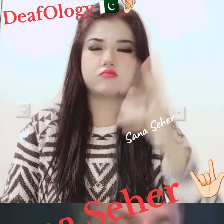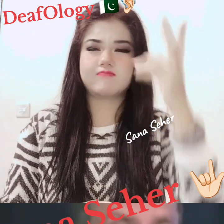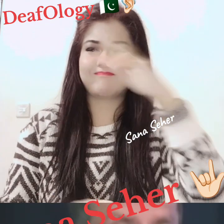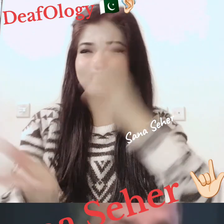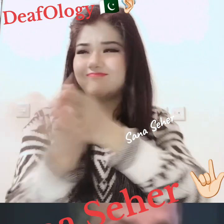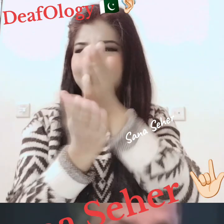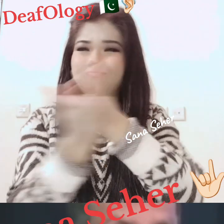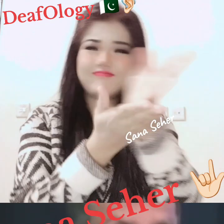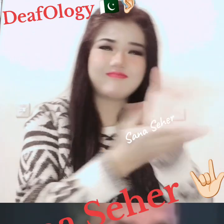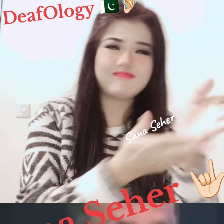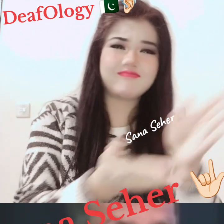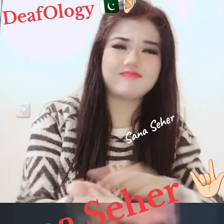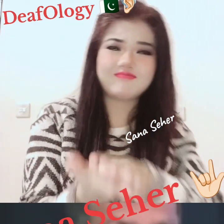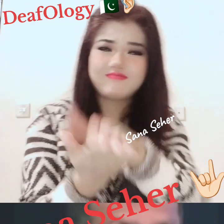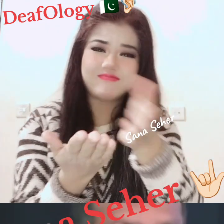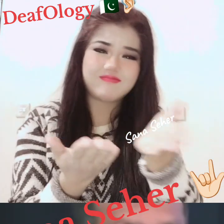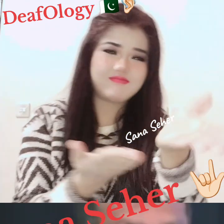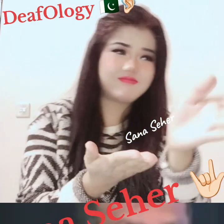पैदा ना हो।